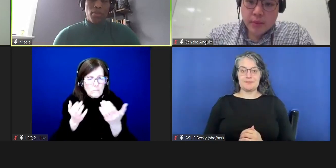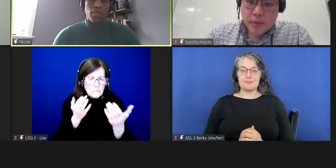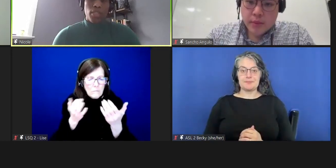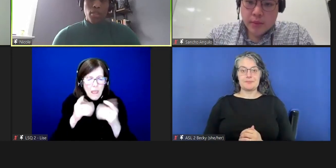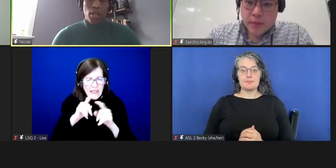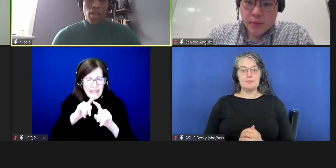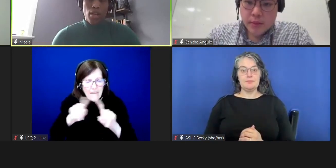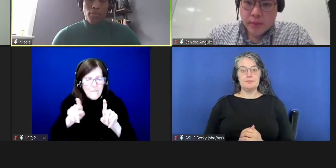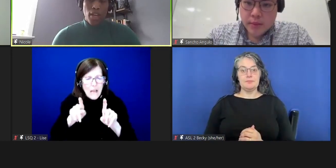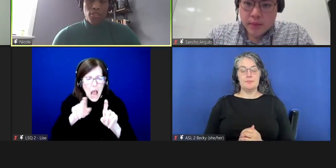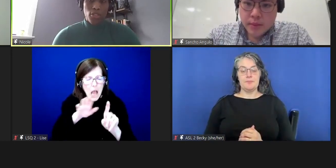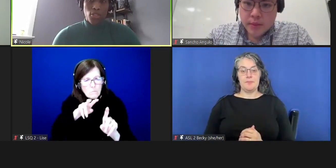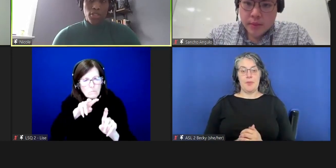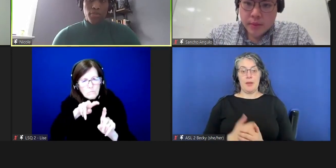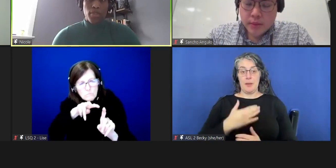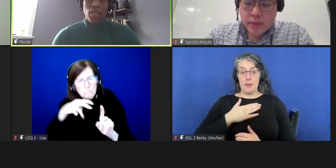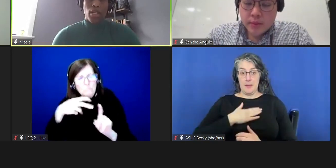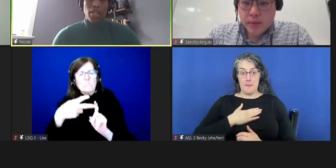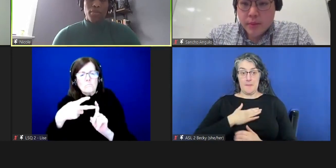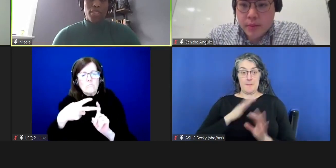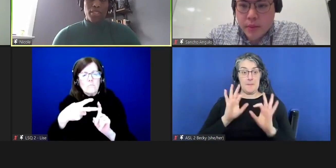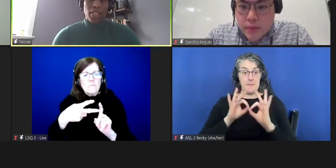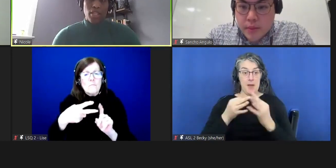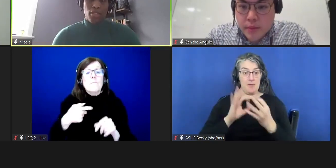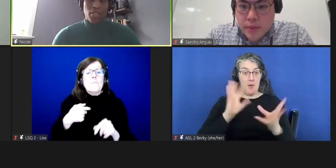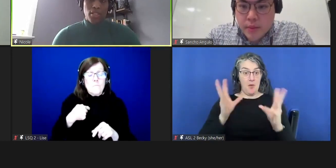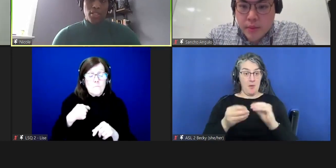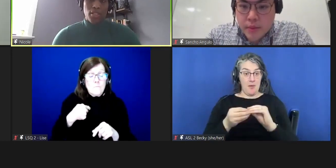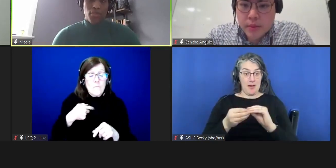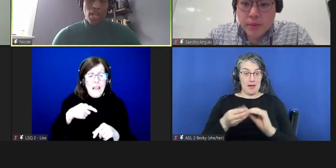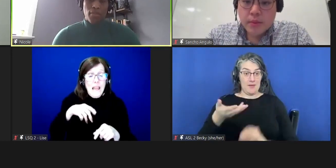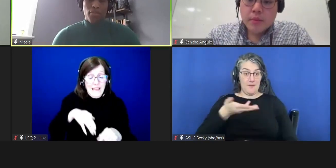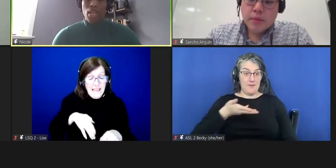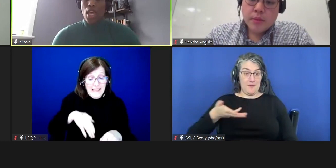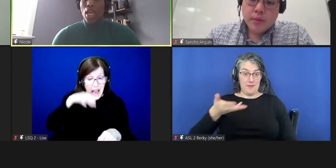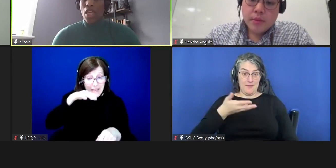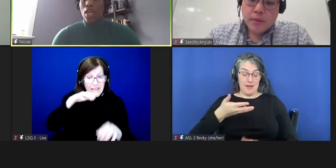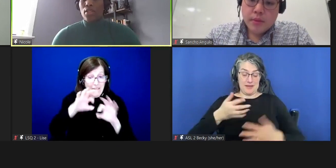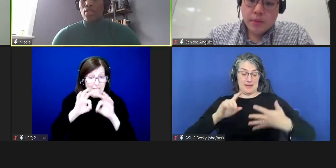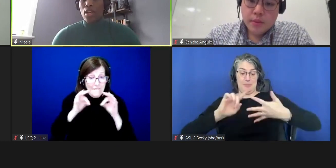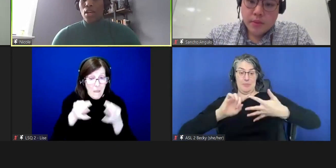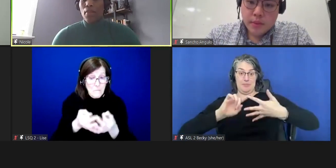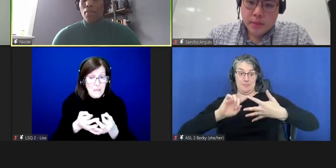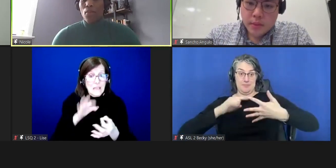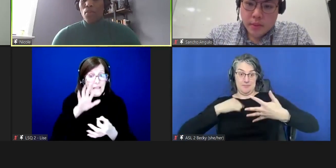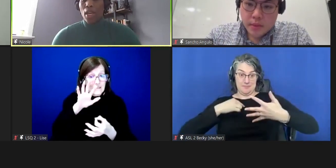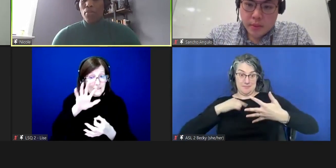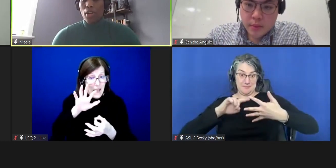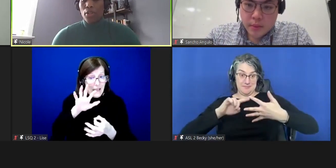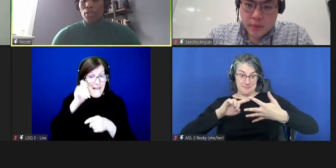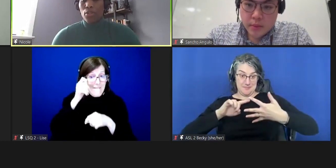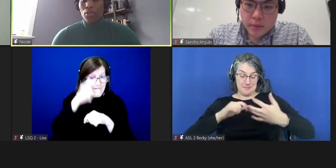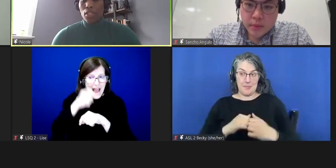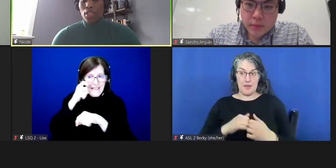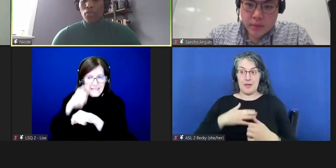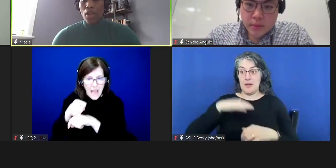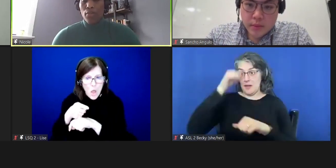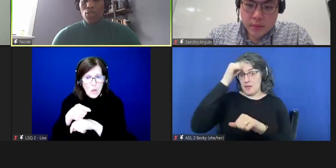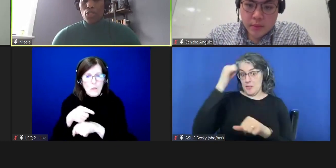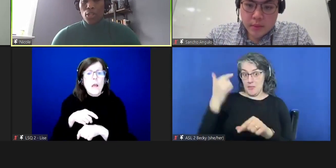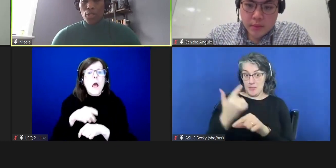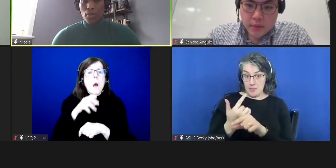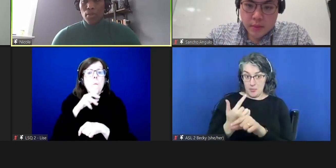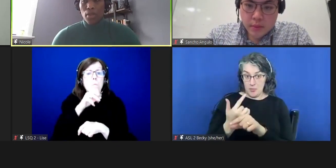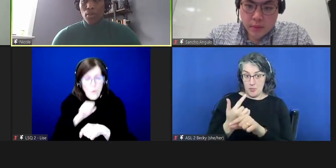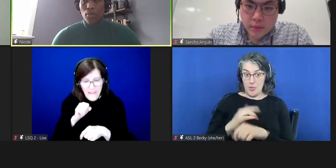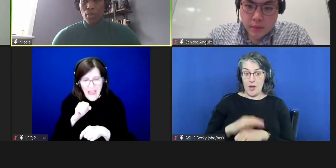différent. Je viens d'une famille de 5 filles, frères et sœurs. Je suis la plus âgée de